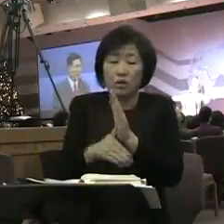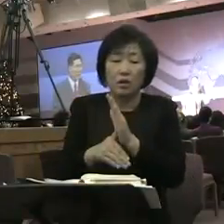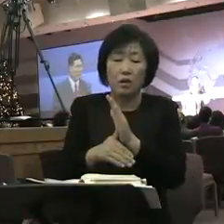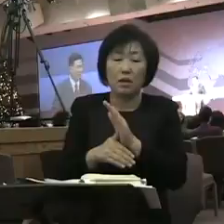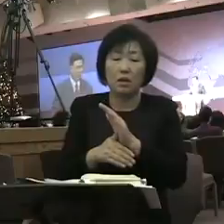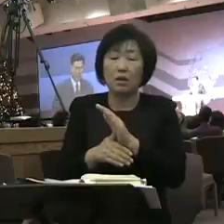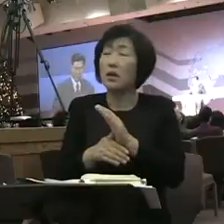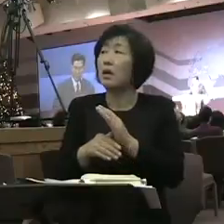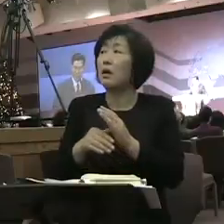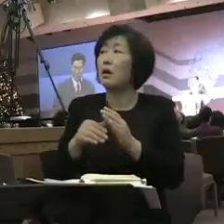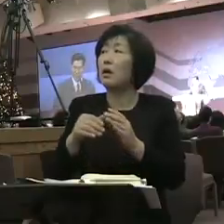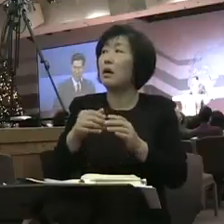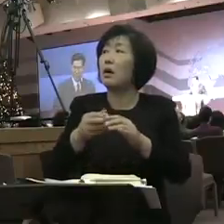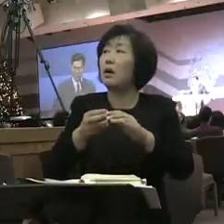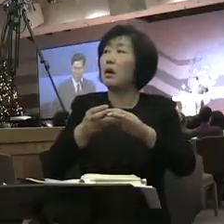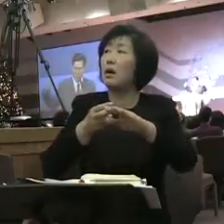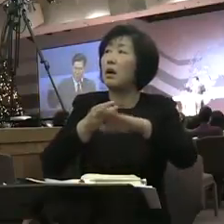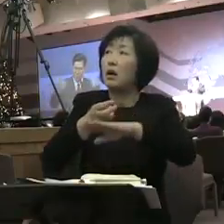자동차에 히터가 있는 것도 아니고